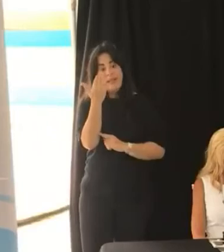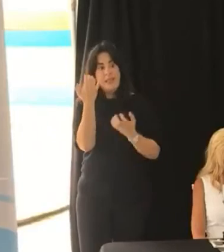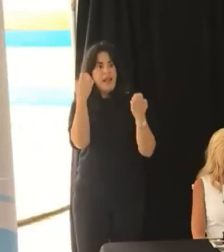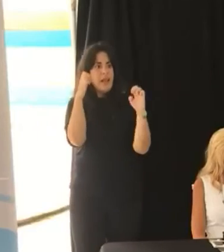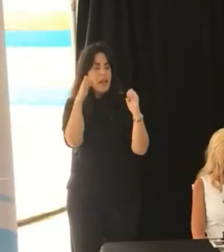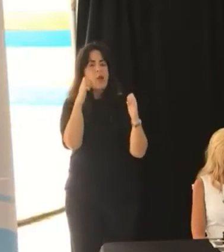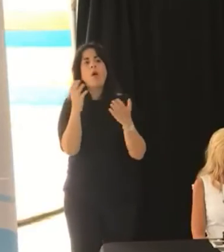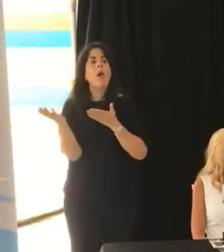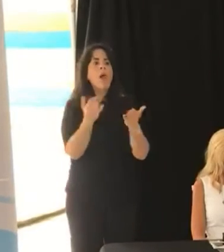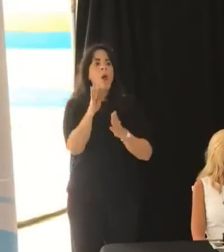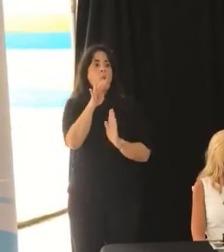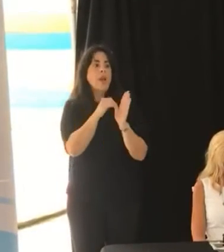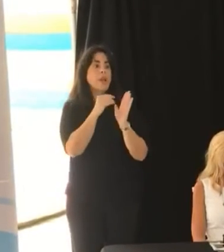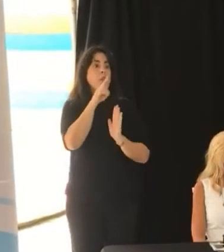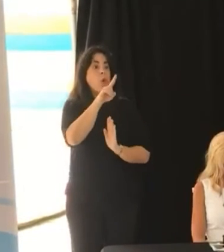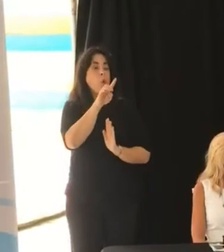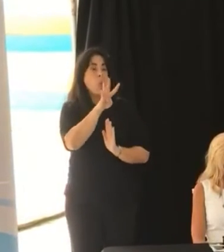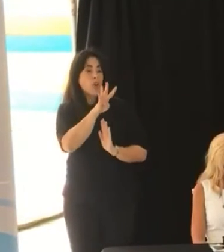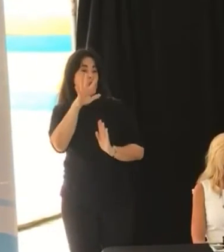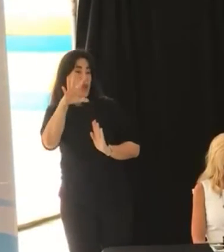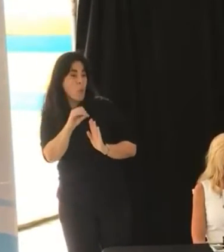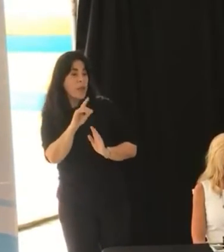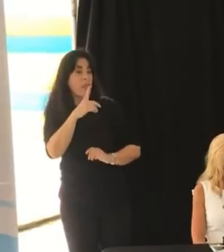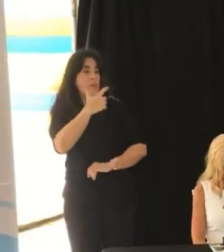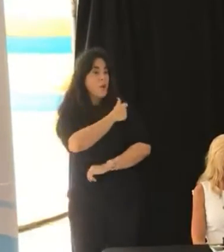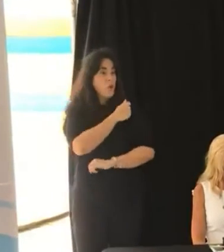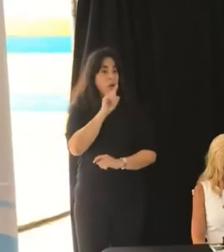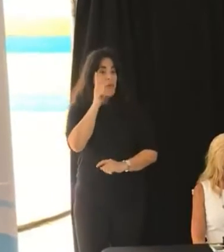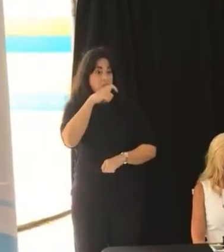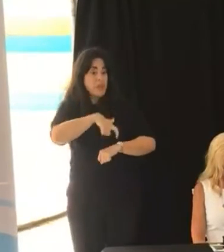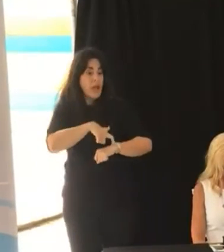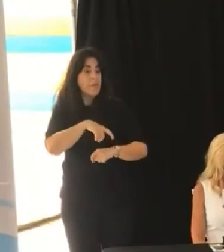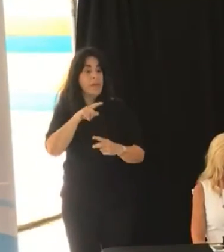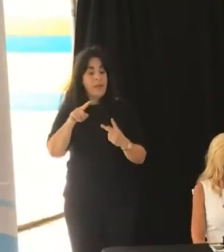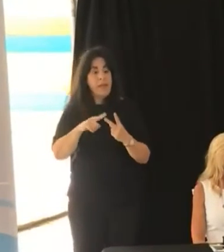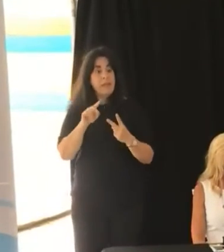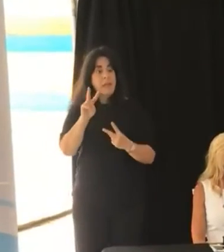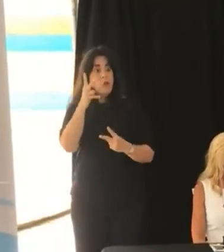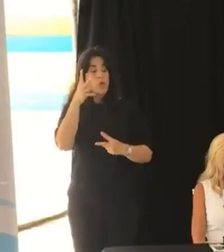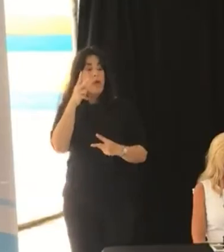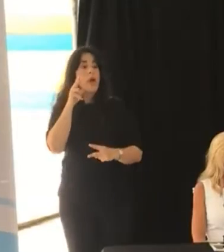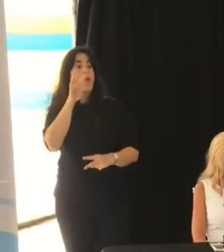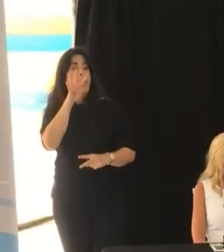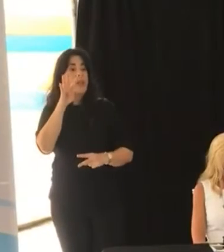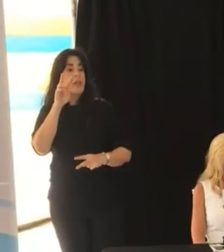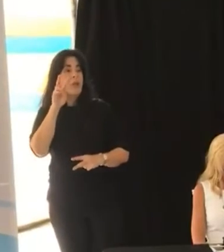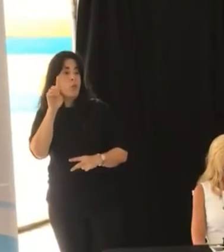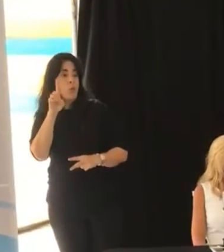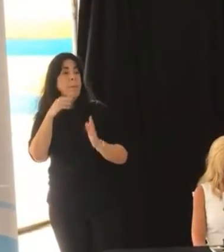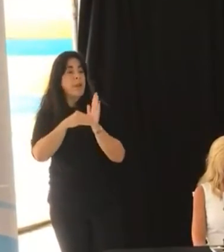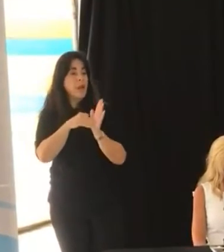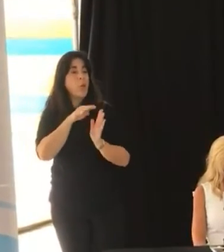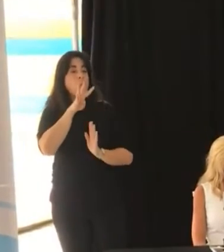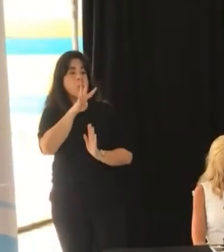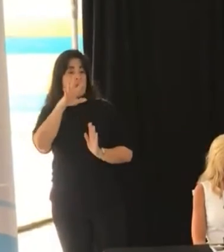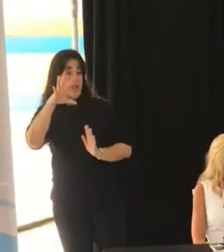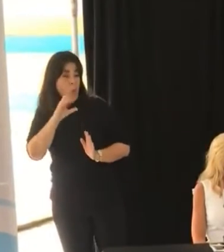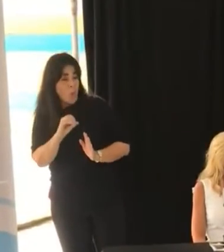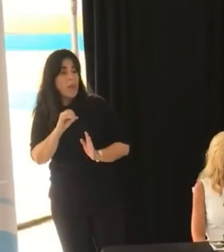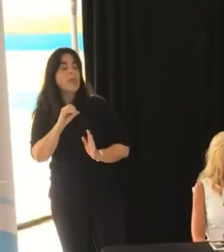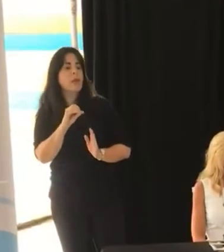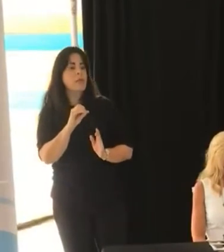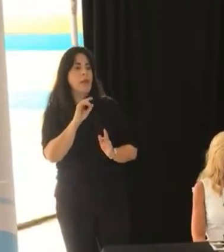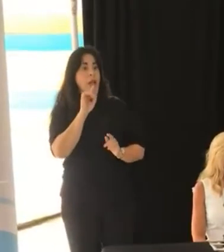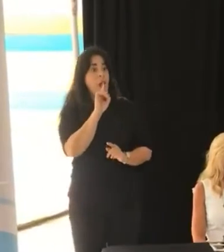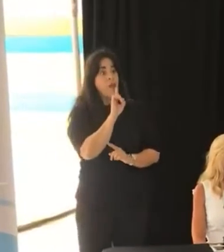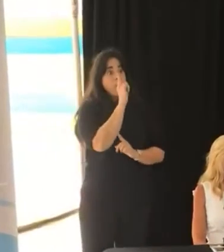recibiendo 41.450 vacunas la primera dosis y la segunda dosis vienen 41.450. Pues de esa segunda dosis que